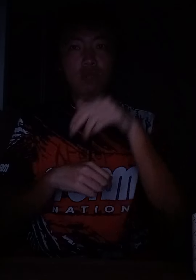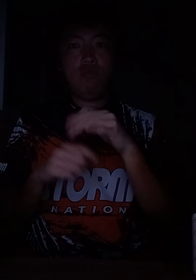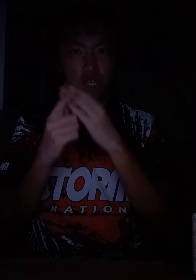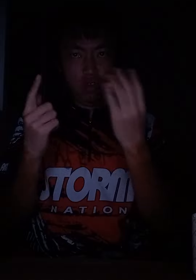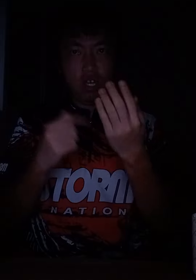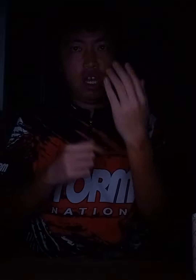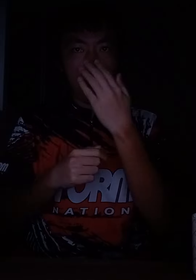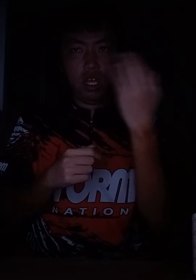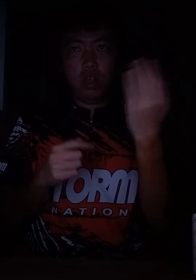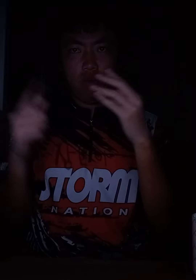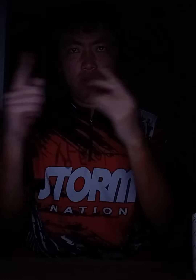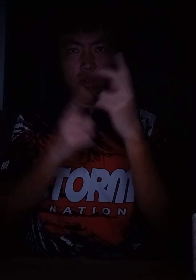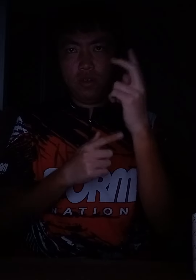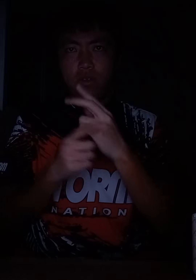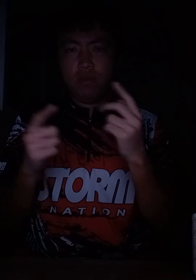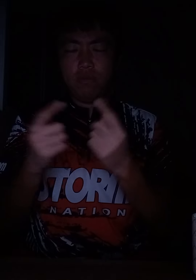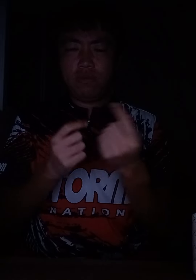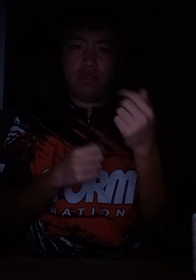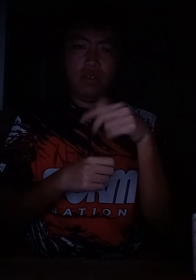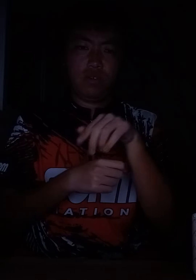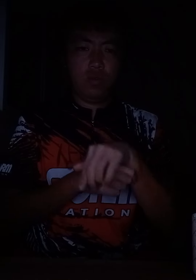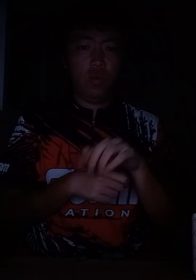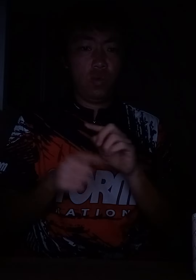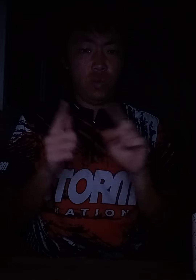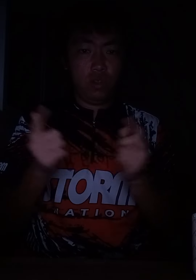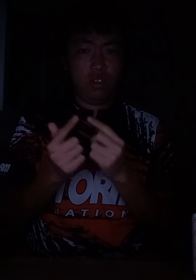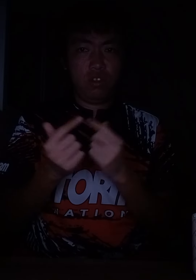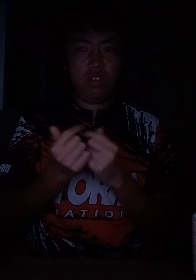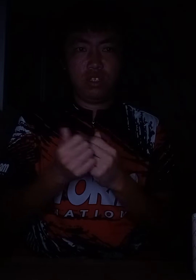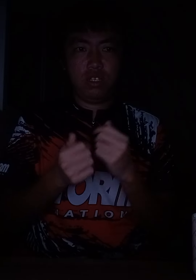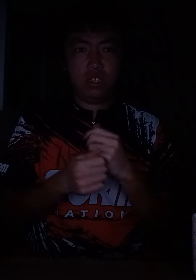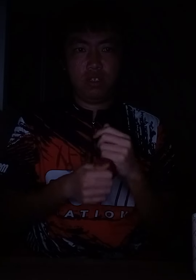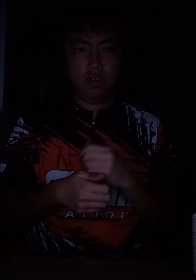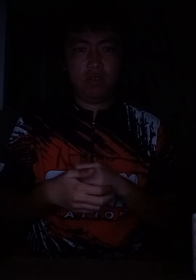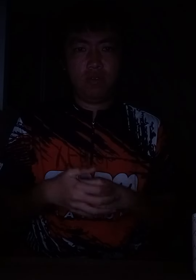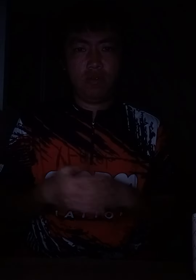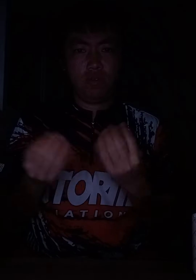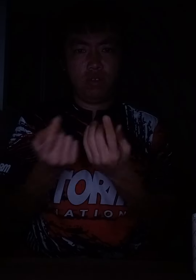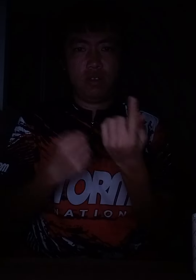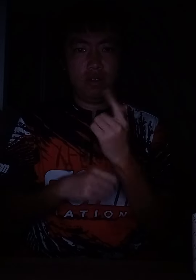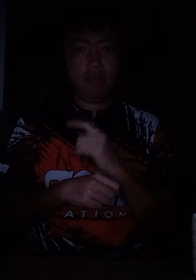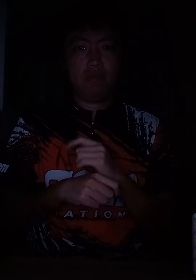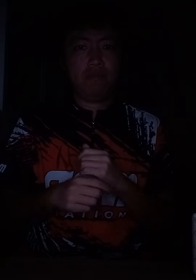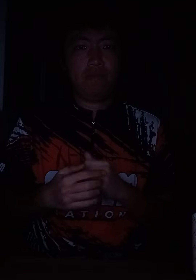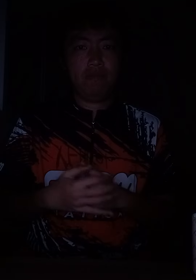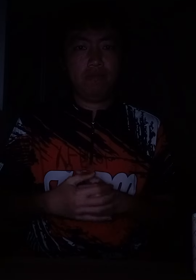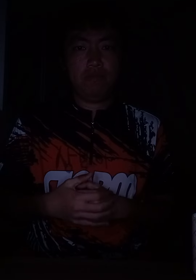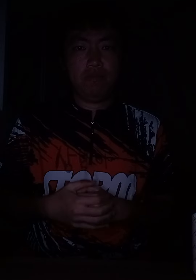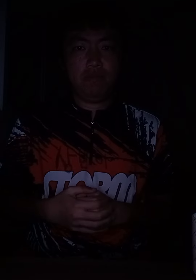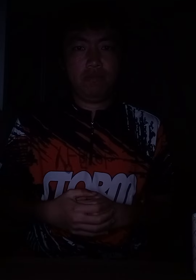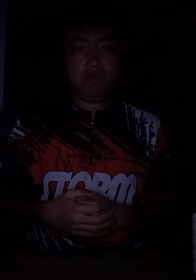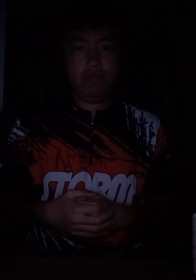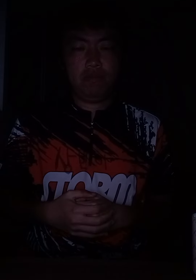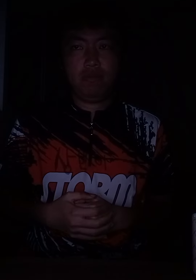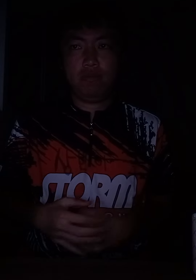이후에 폭행이나 업무방해 혐의 등으로 입건된 사람은 40여 건에 달합니다. 지금까지 사이부에서 전해드렸습니다.